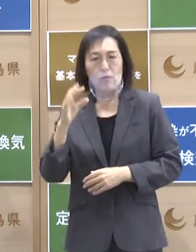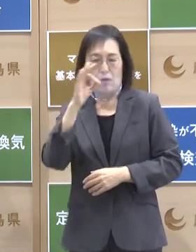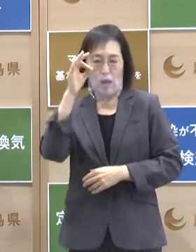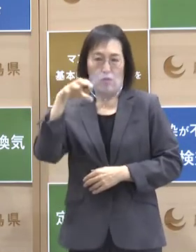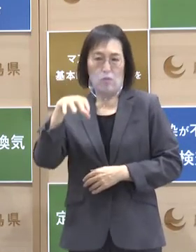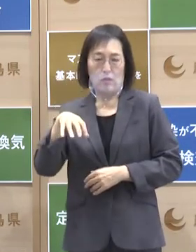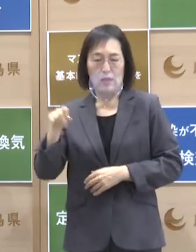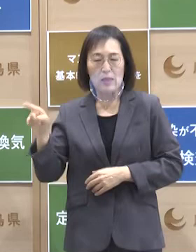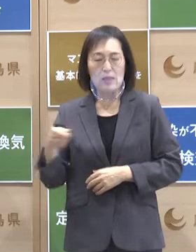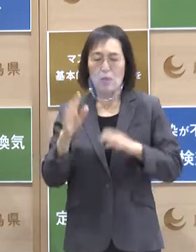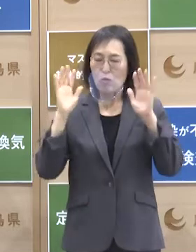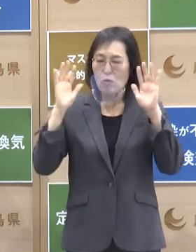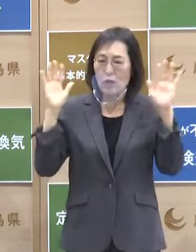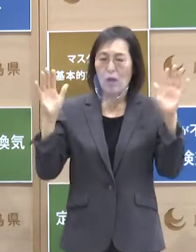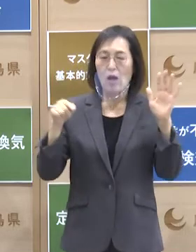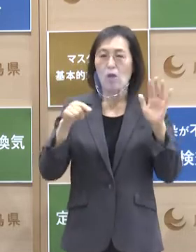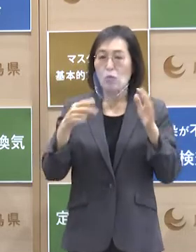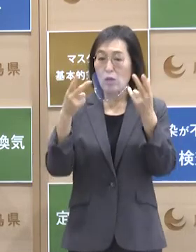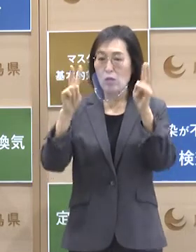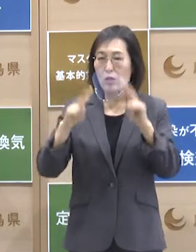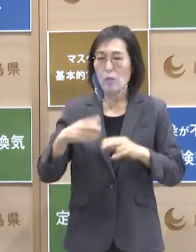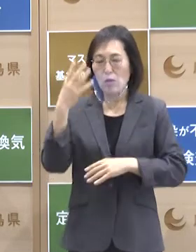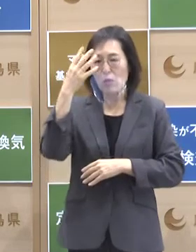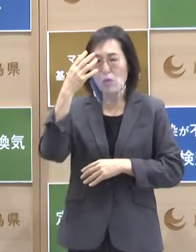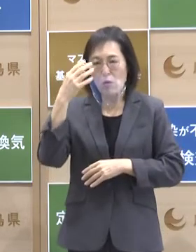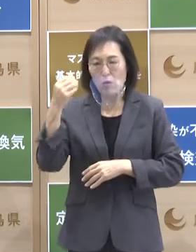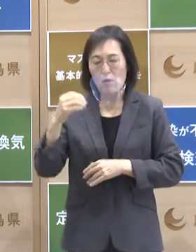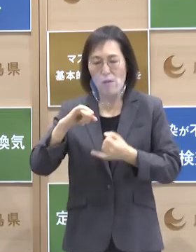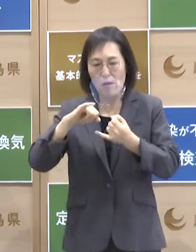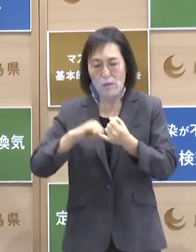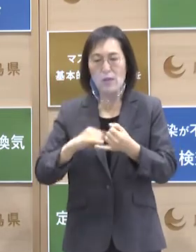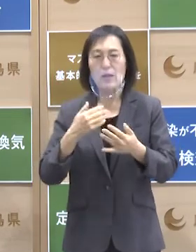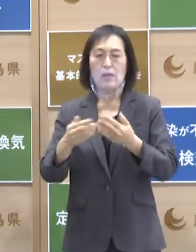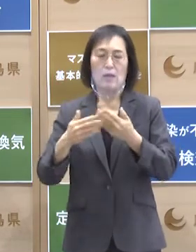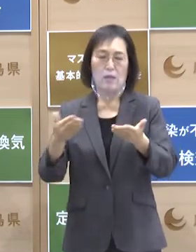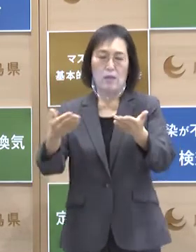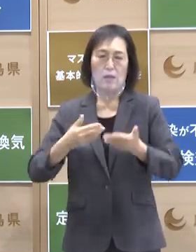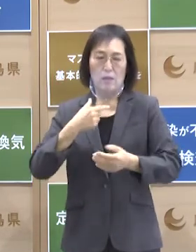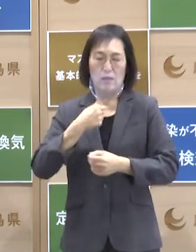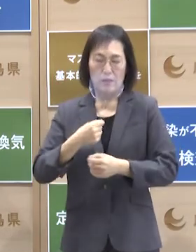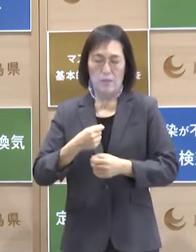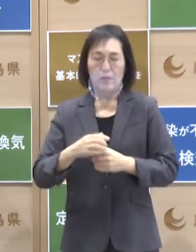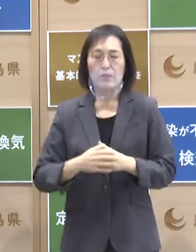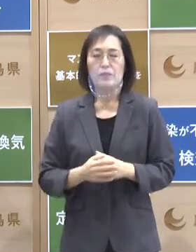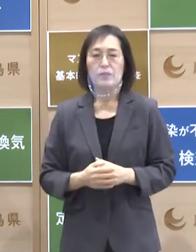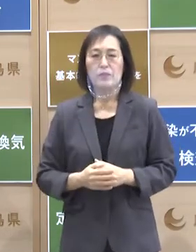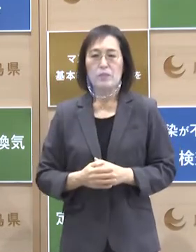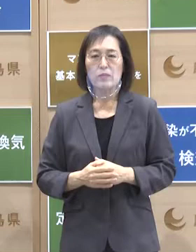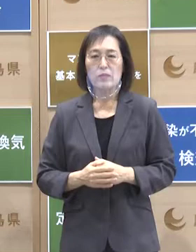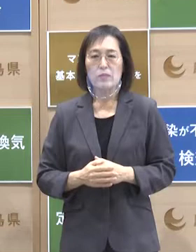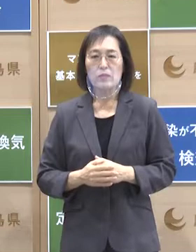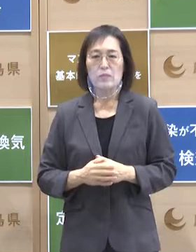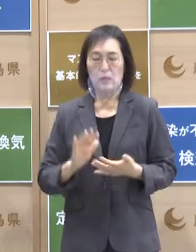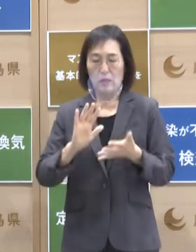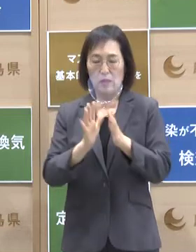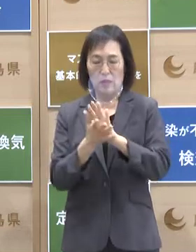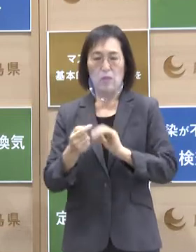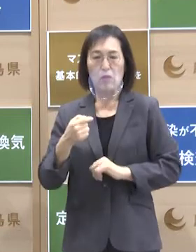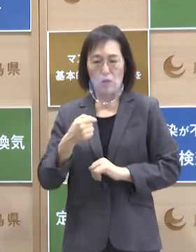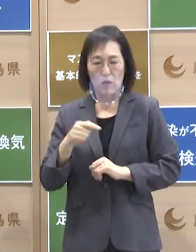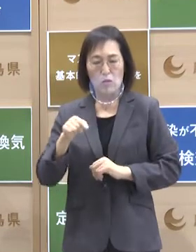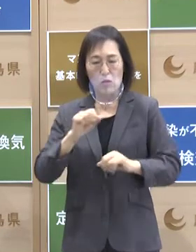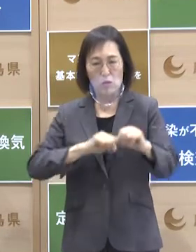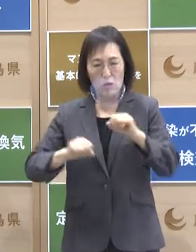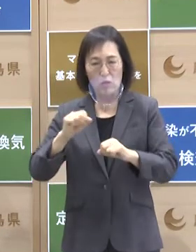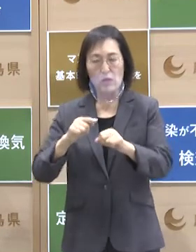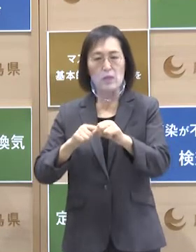見の魅力をしっかりと体験いただきたいと思っております。県ではこういった取り組みを通じまして、